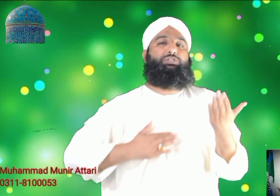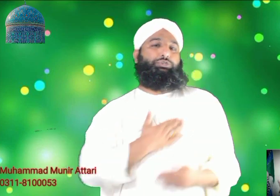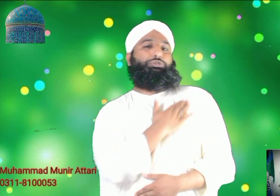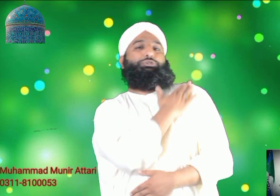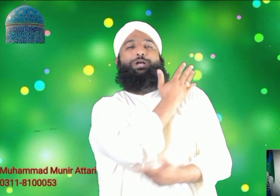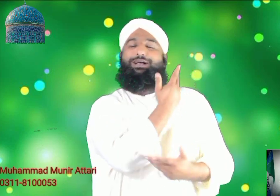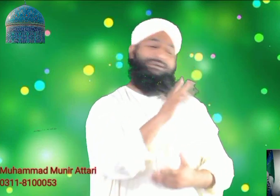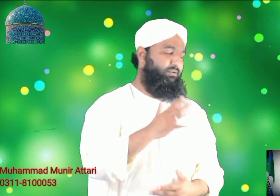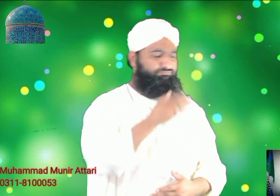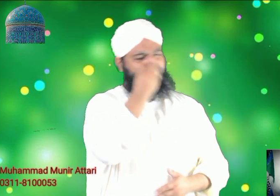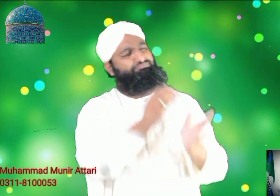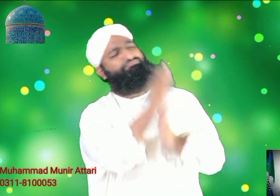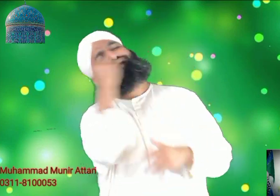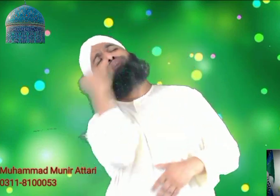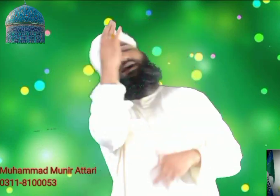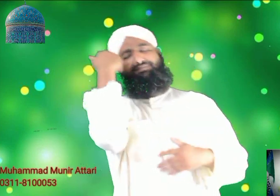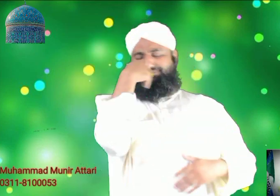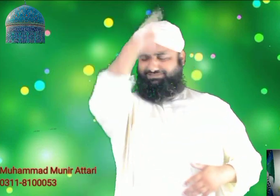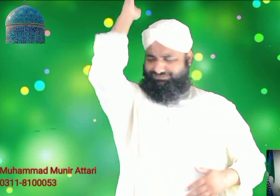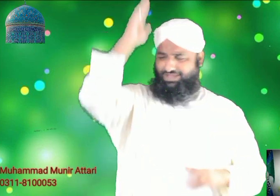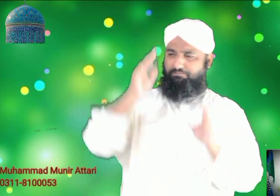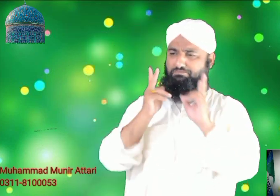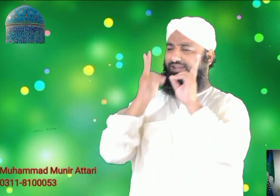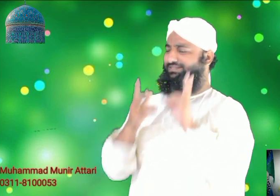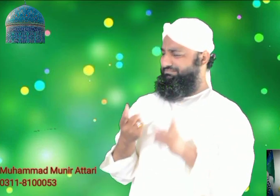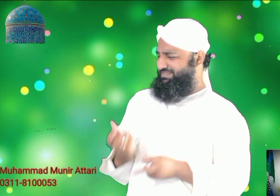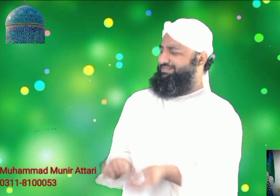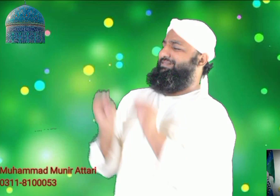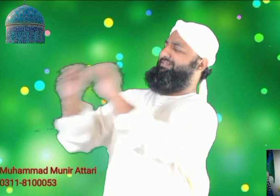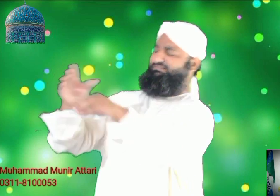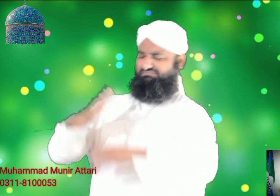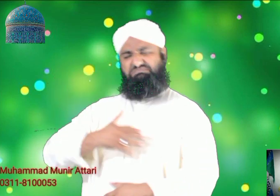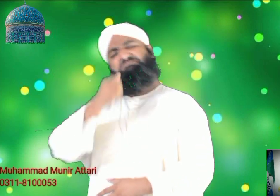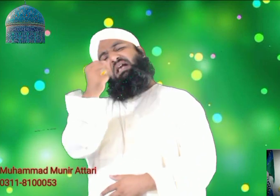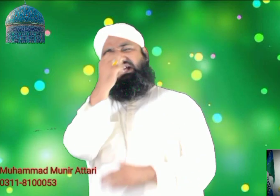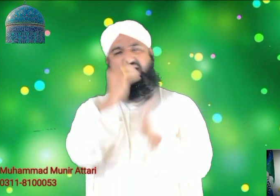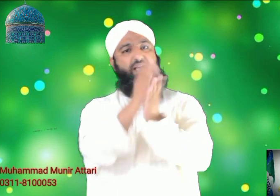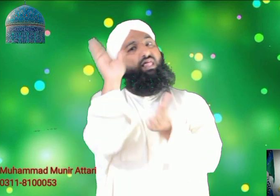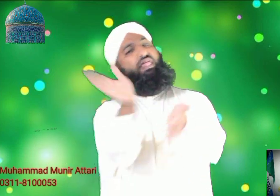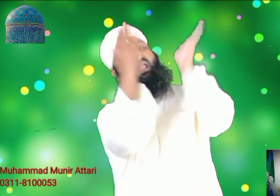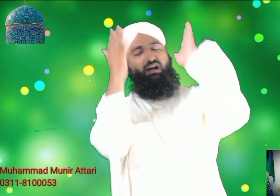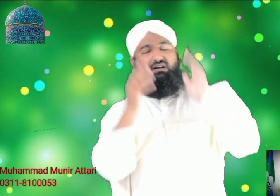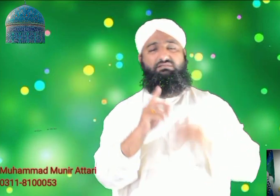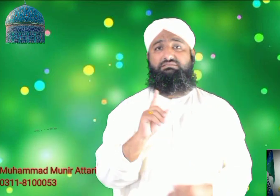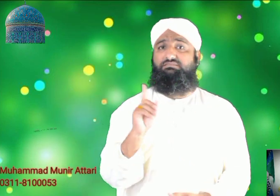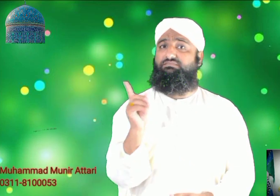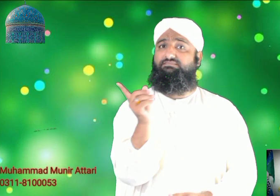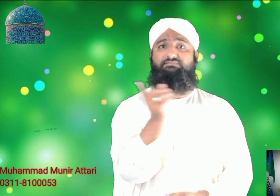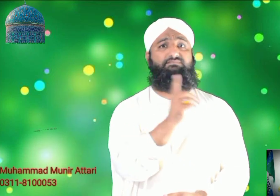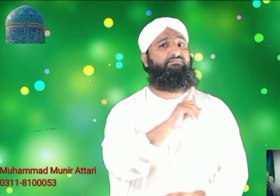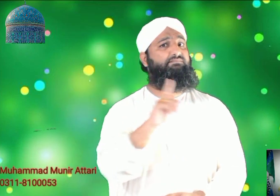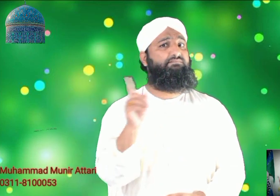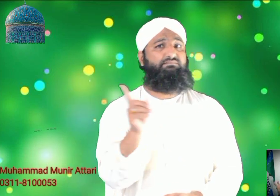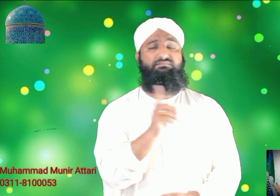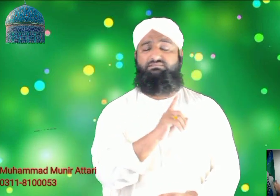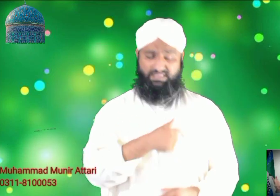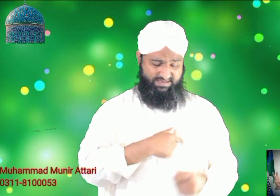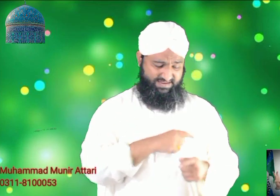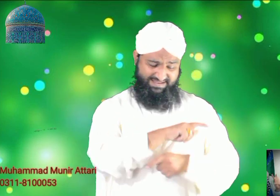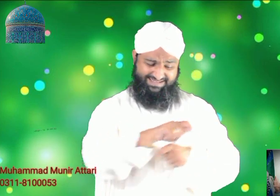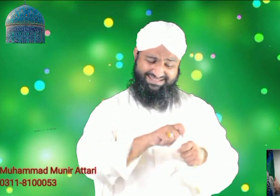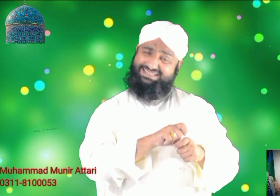میں پیسے دیے تو اب خیر ہی خیر ہے، اب تو مسئلہ ہی کوئی نہیں ہے۔ یہ سمجھنا ہے کہ الایمان بین